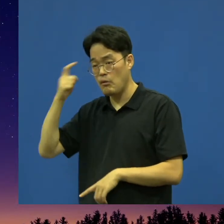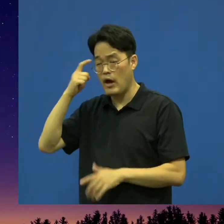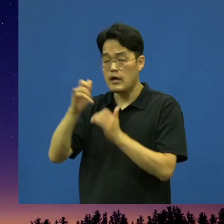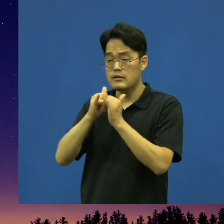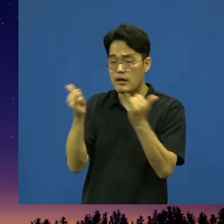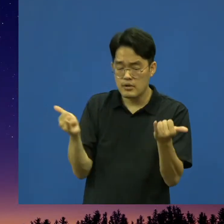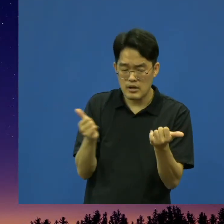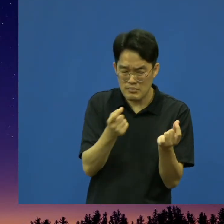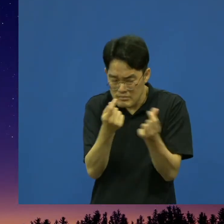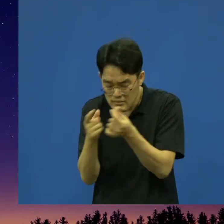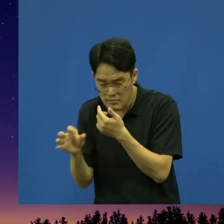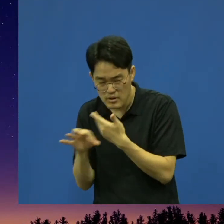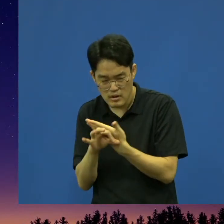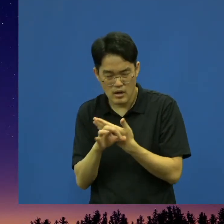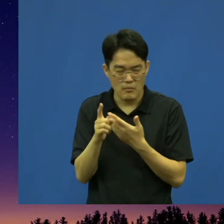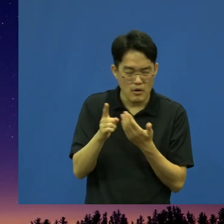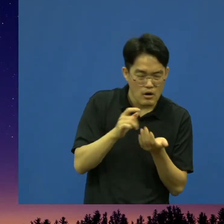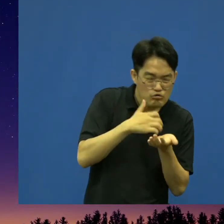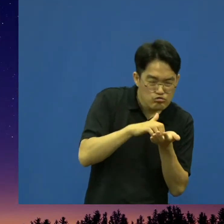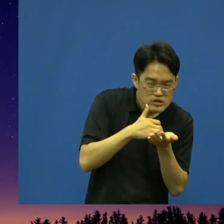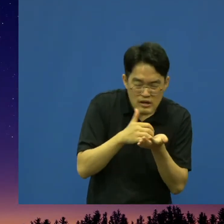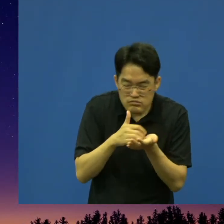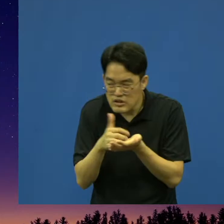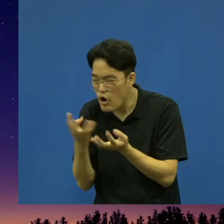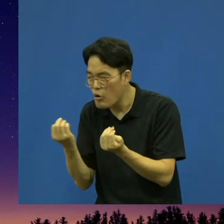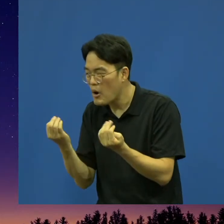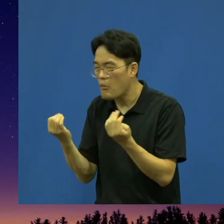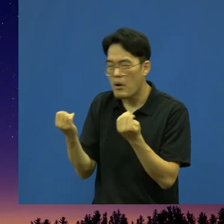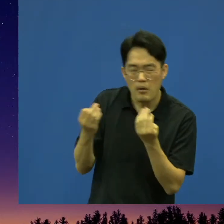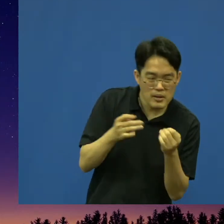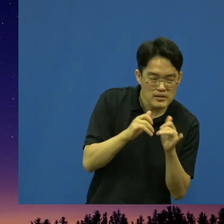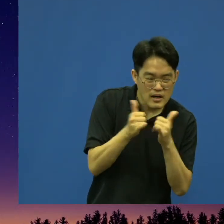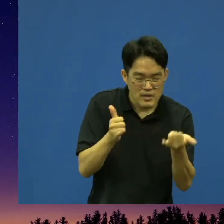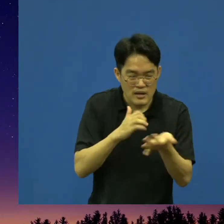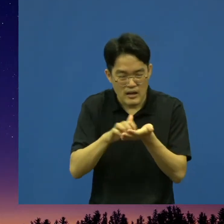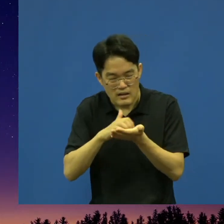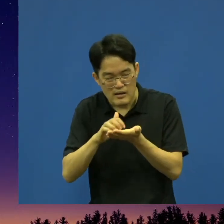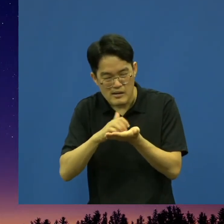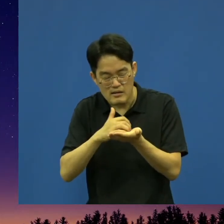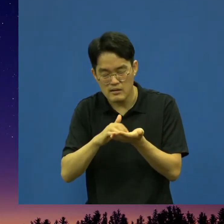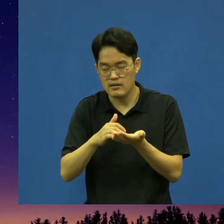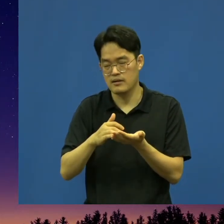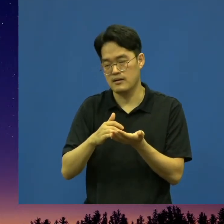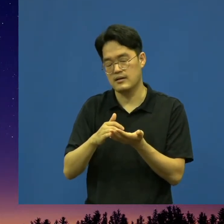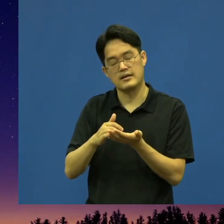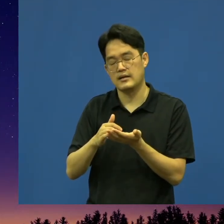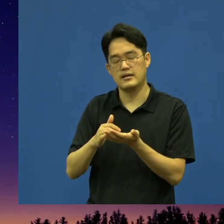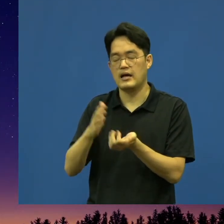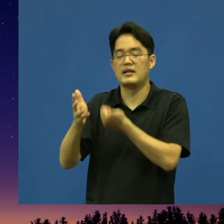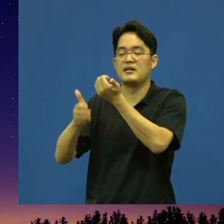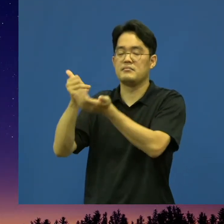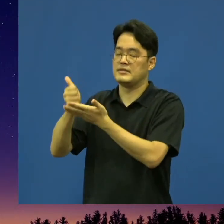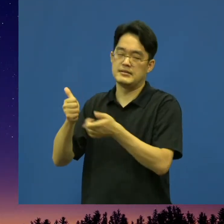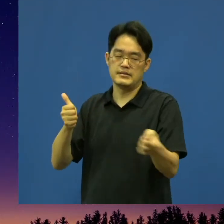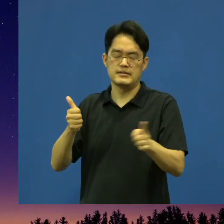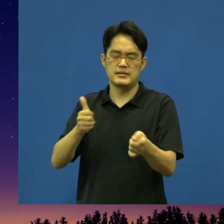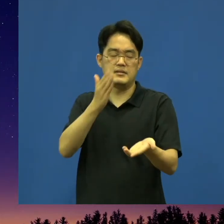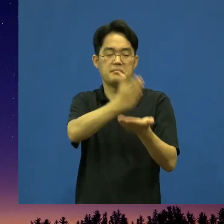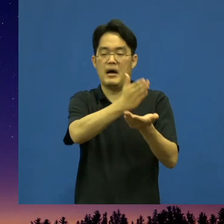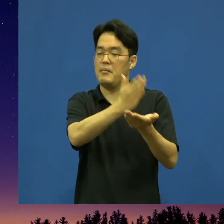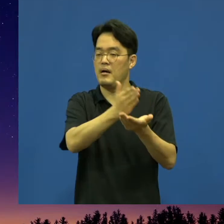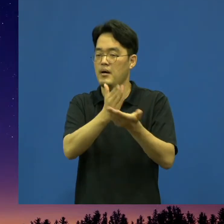6개월 하고 숫자를 맞추려고 애를 쓸 거기 때문에 그렇게 하지 않고 의도적으로 1290일과